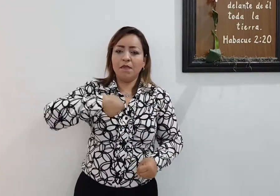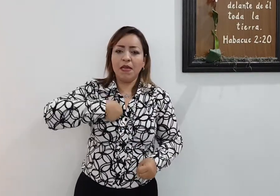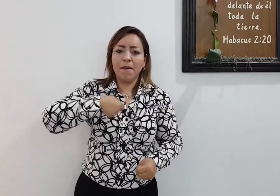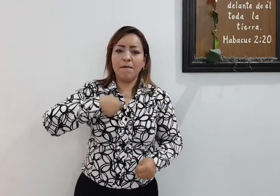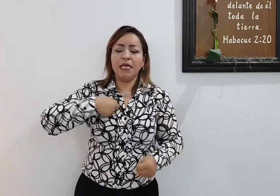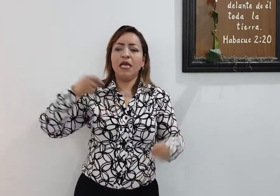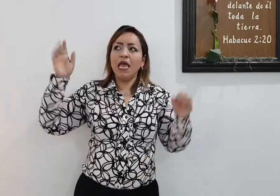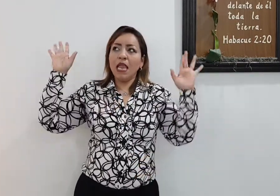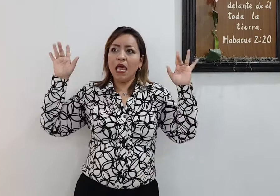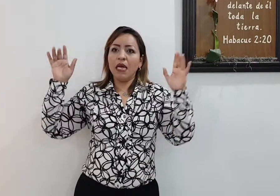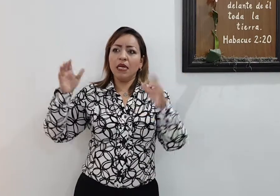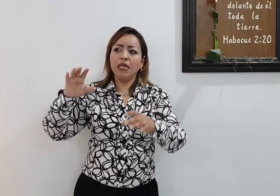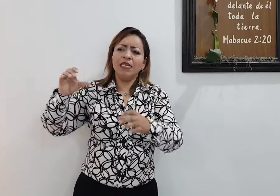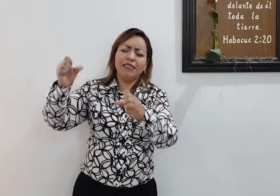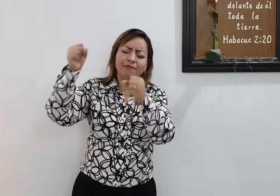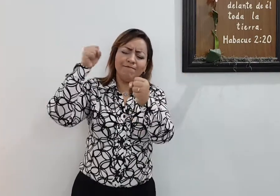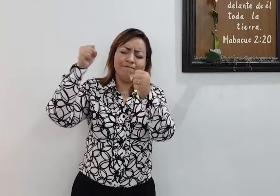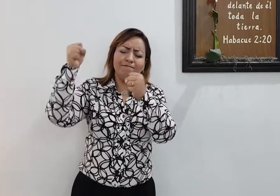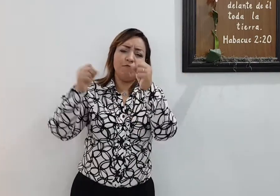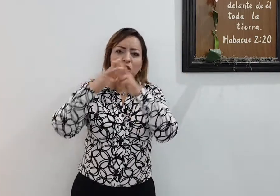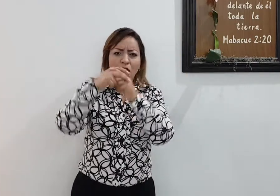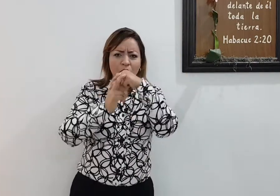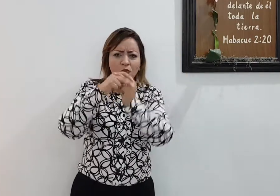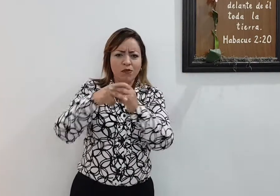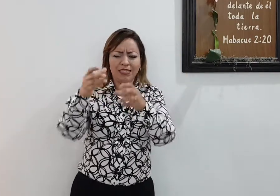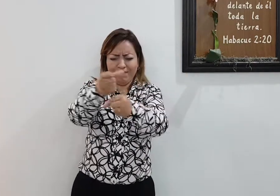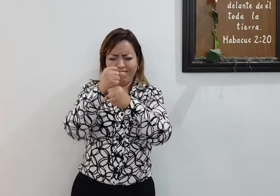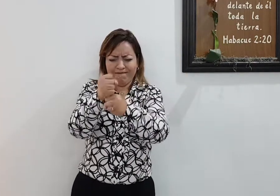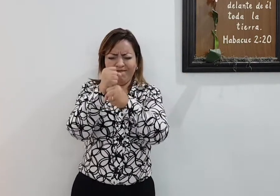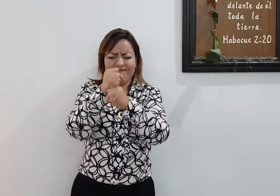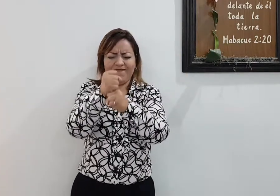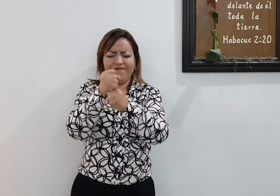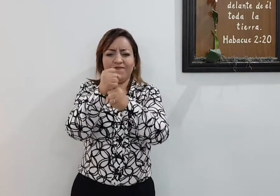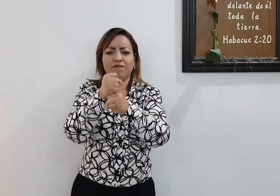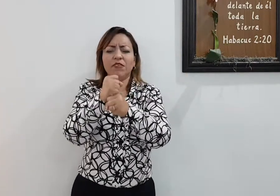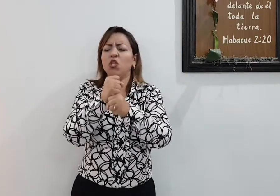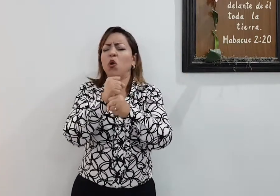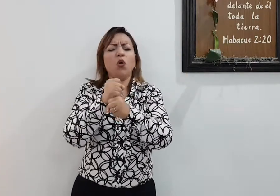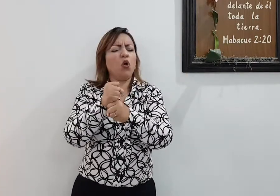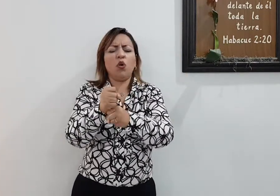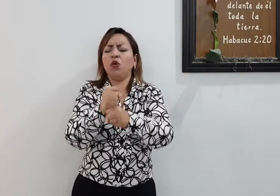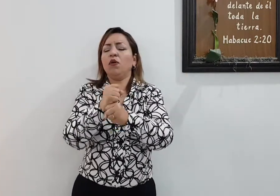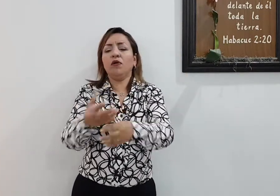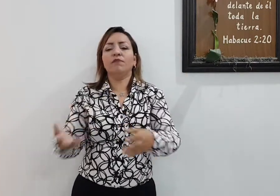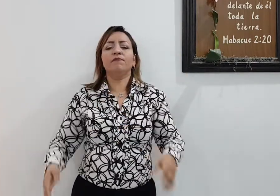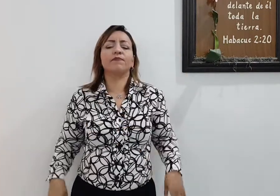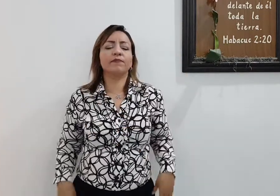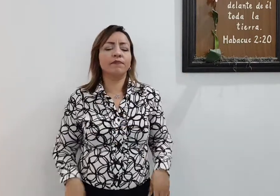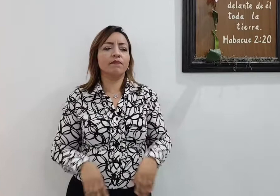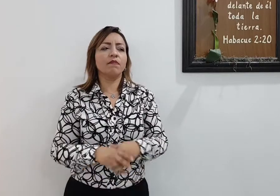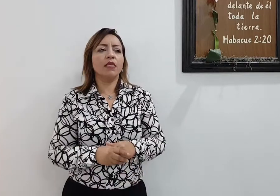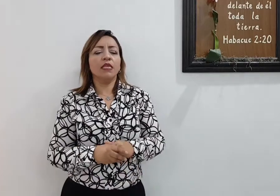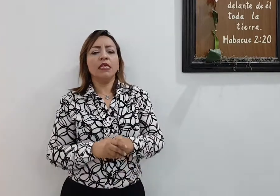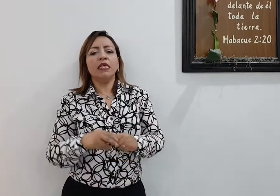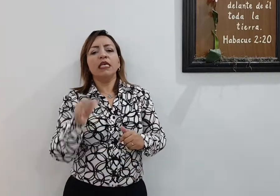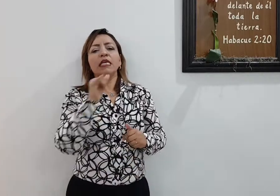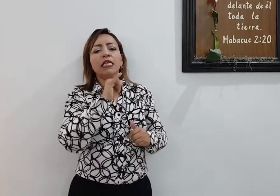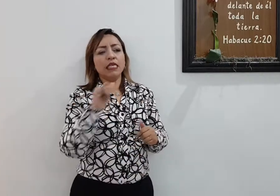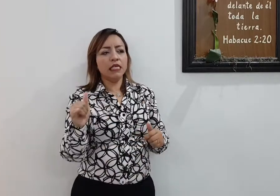tiempo de oración muy especial. De ahí, hermanos, le fue cambiado el nombre a Jacob y le pusieron por nombre Israel.